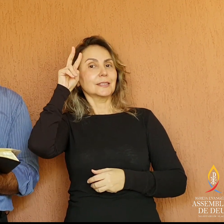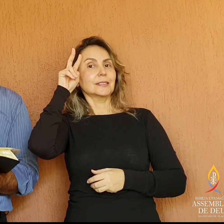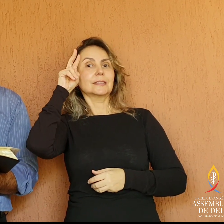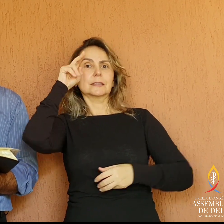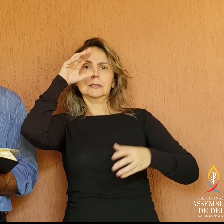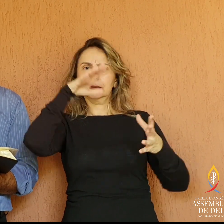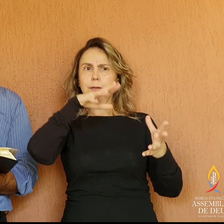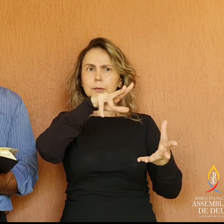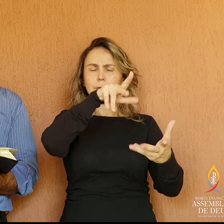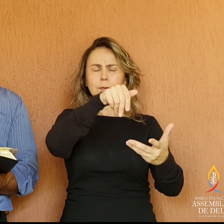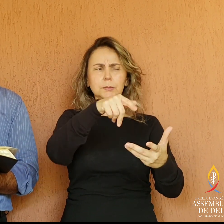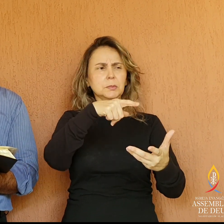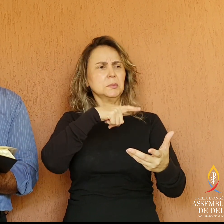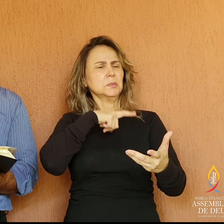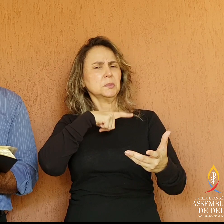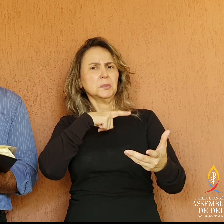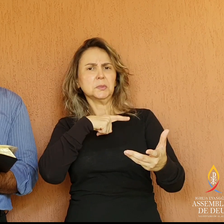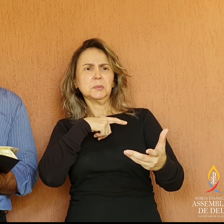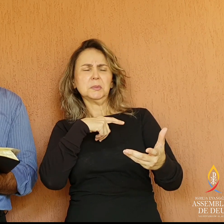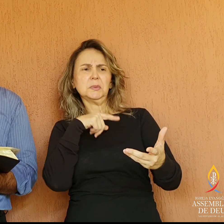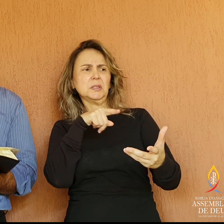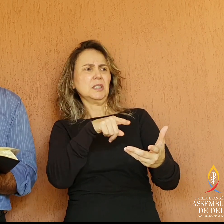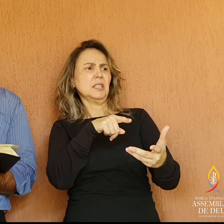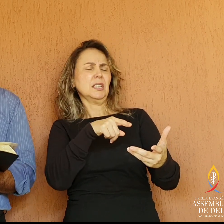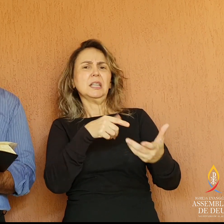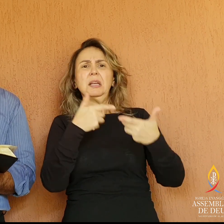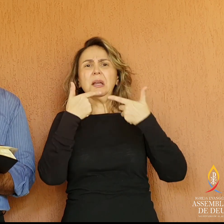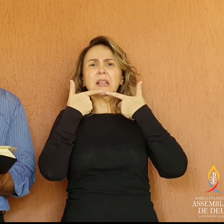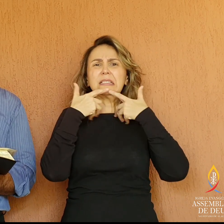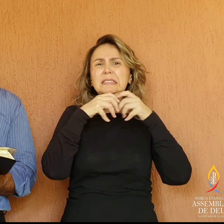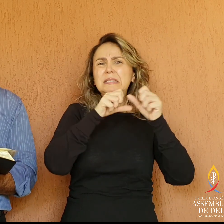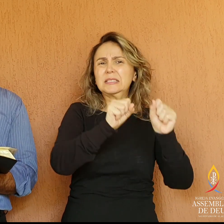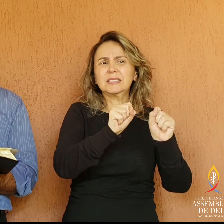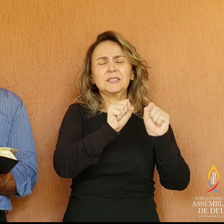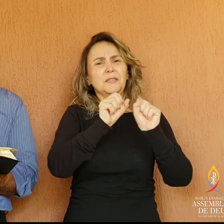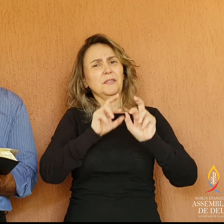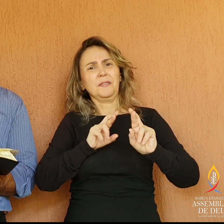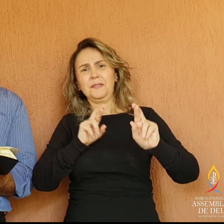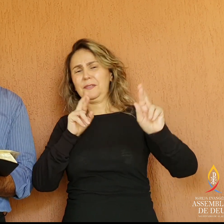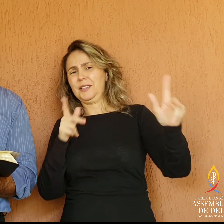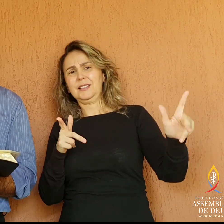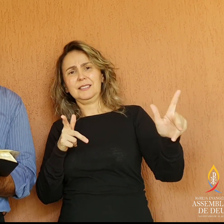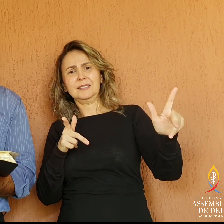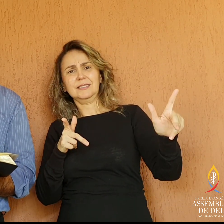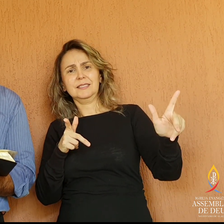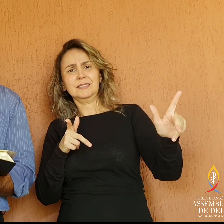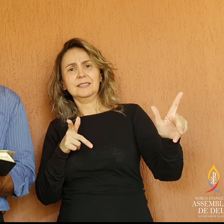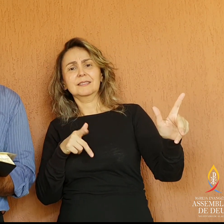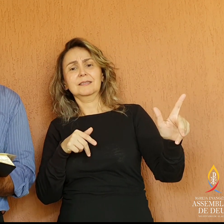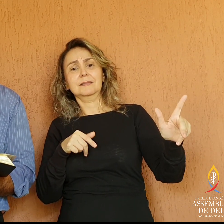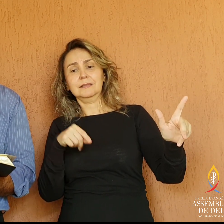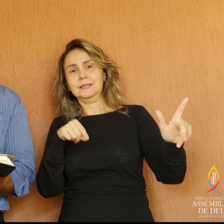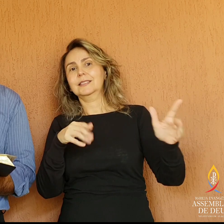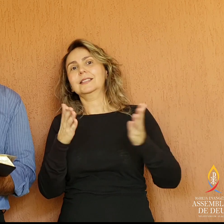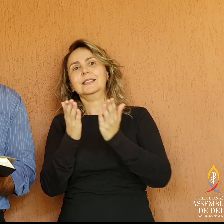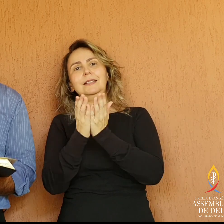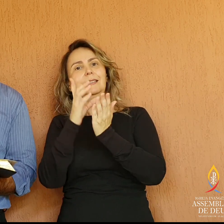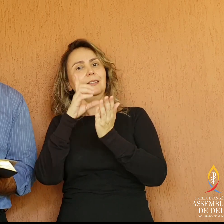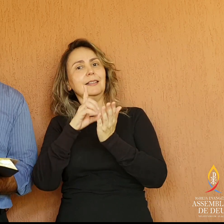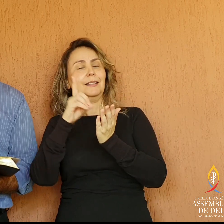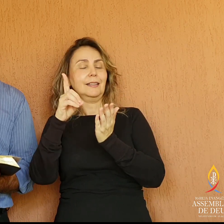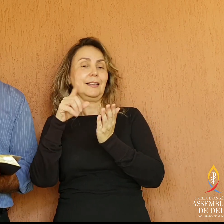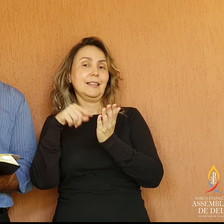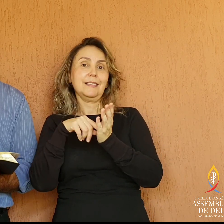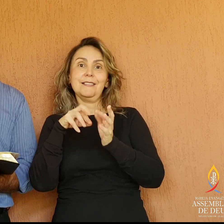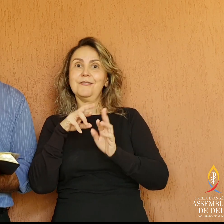uma palavra diferente. A palavra dele é diferente da palavra que está contida na palavra de Deus, nas